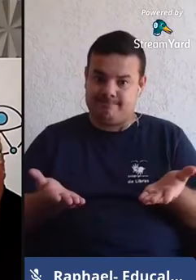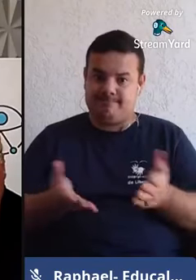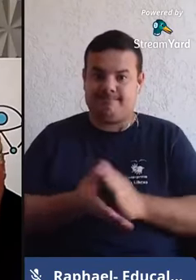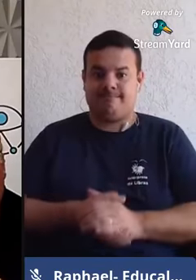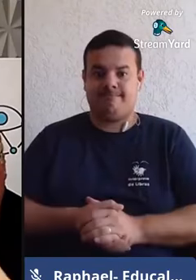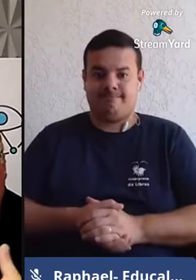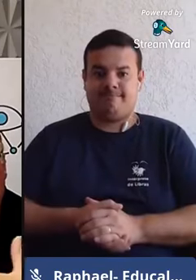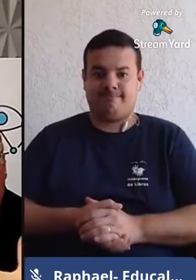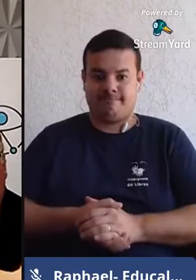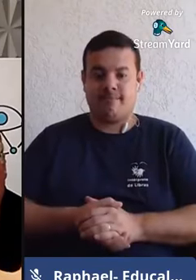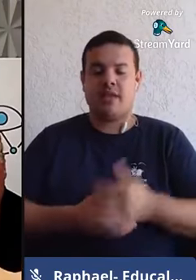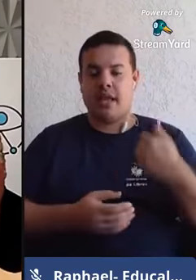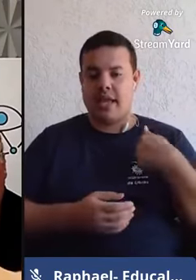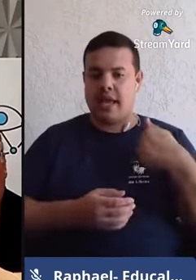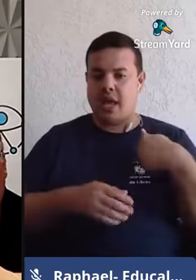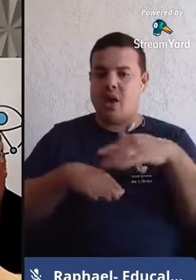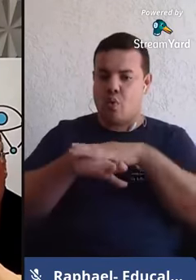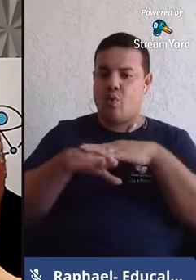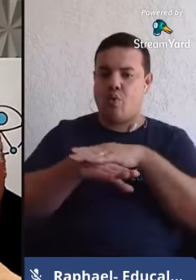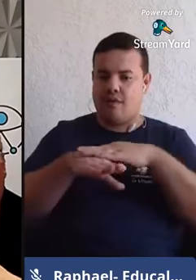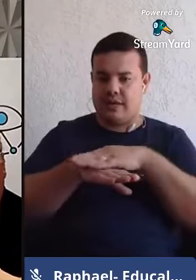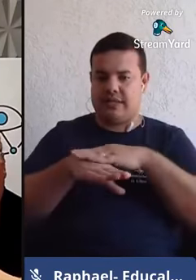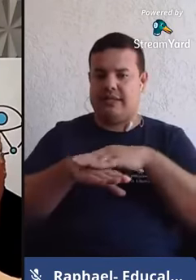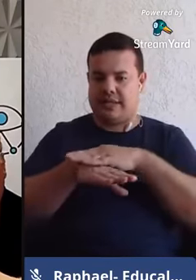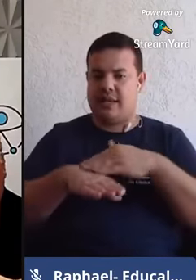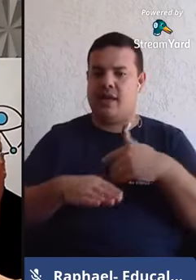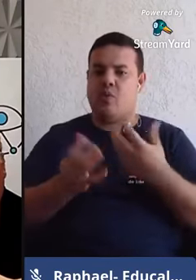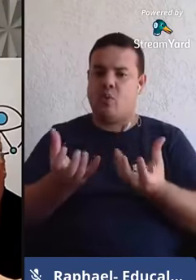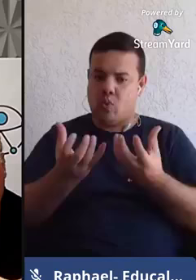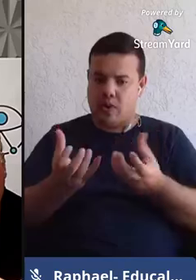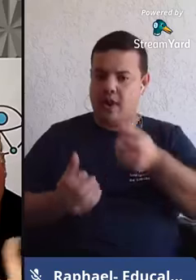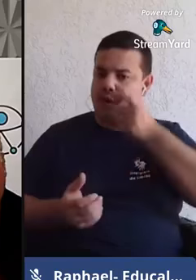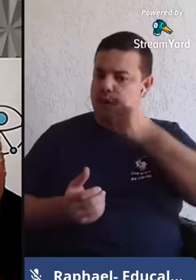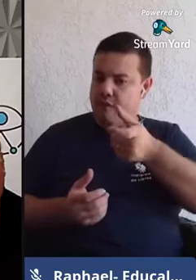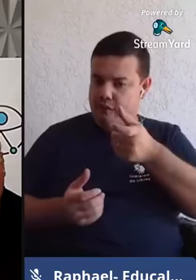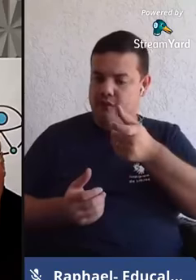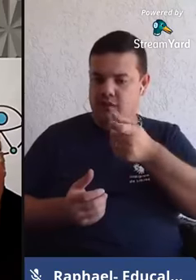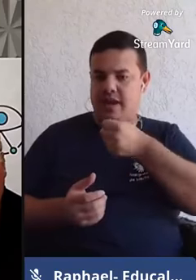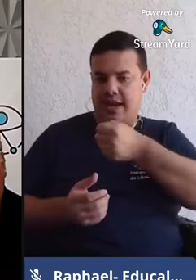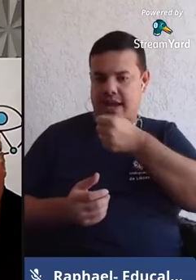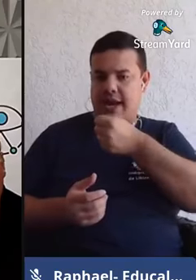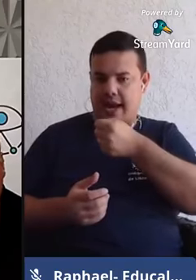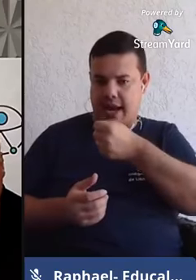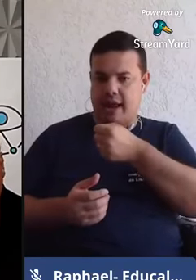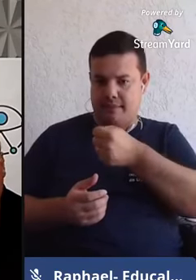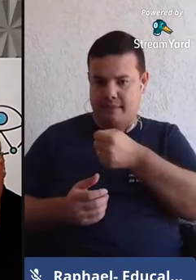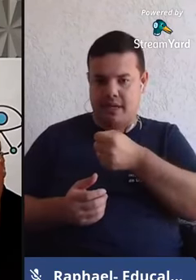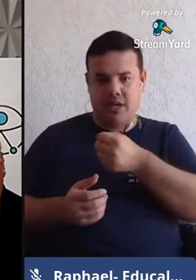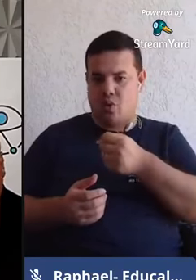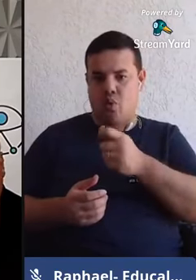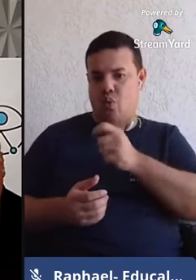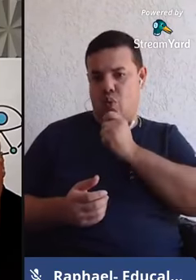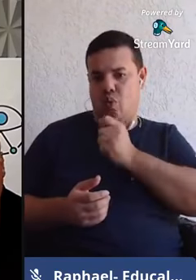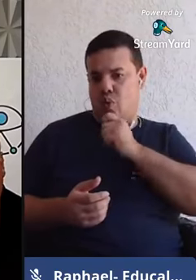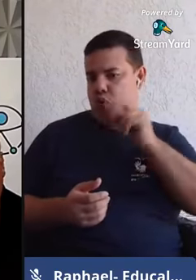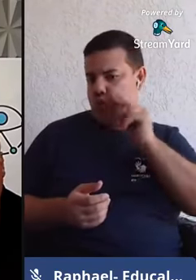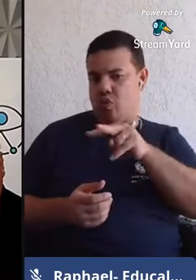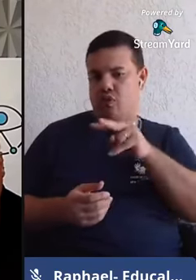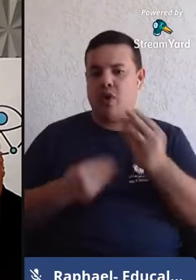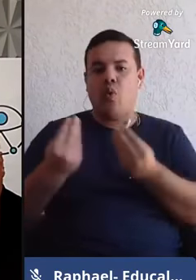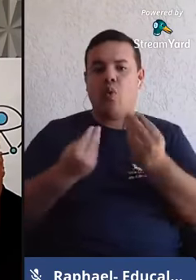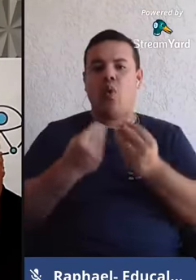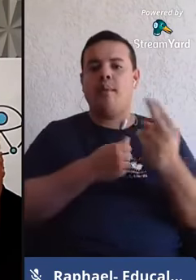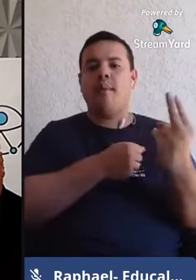Você sabe que eu tenho falado um pouco disso, que eu quero ver, não vi ainda na imprensa, uma discussão séria de como nós nos